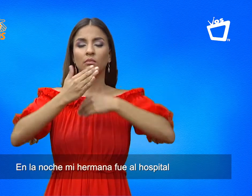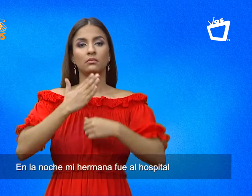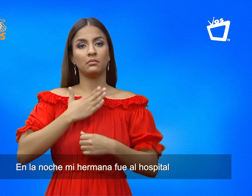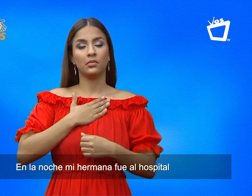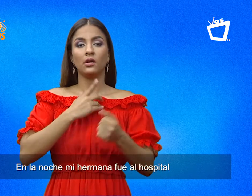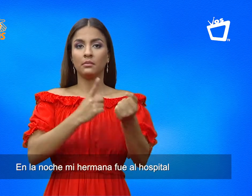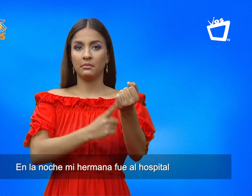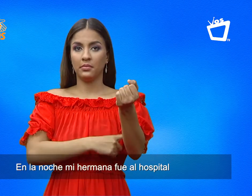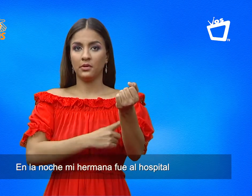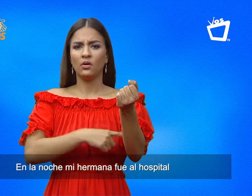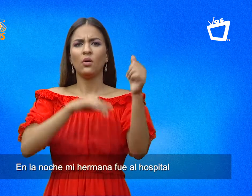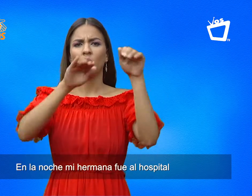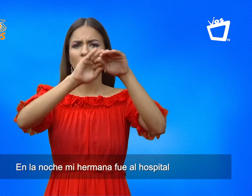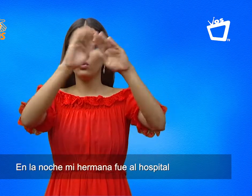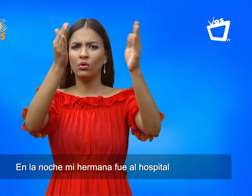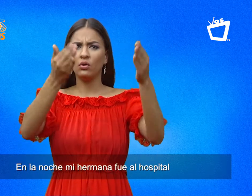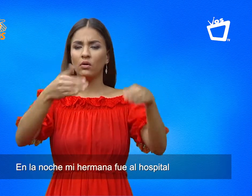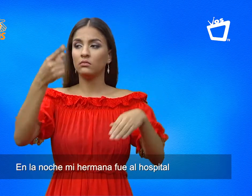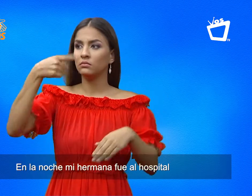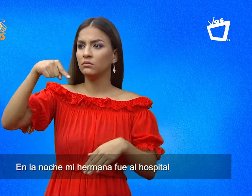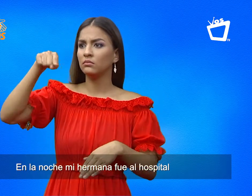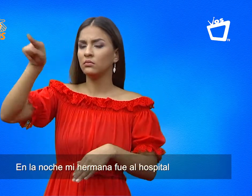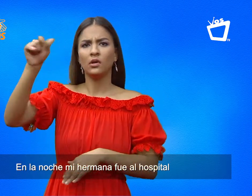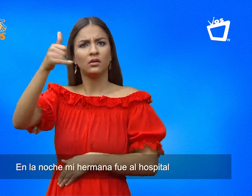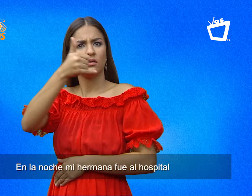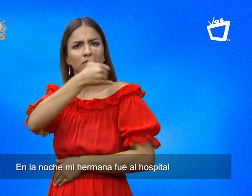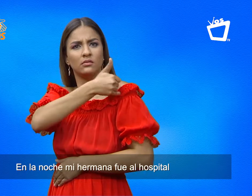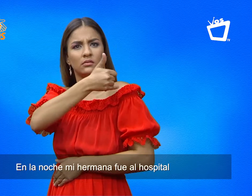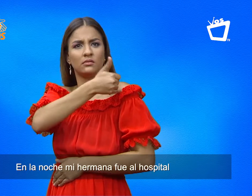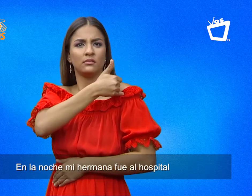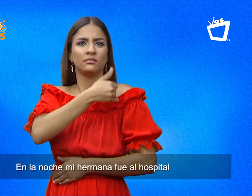en la noche mi hermana fue al hospital